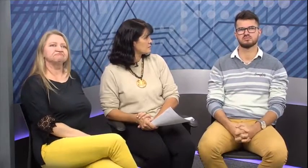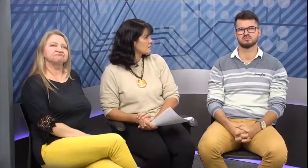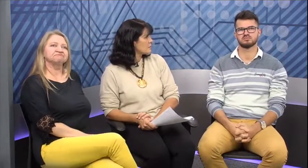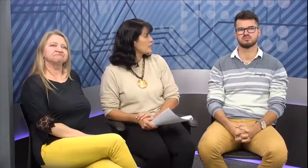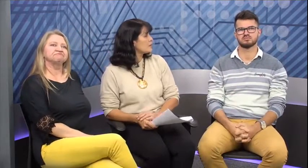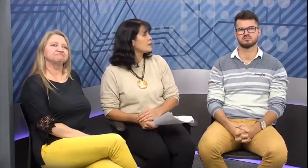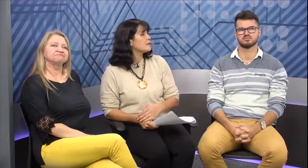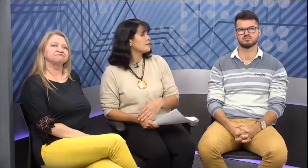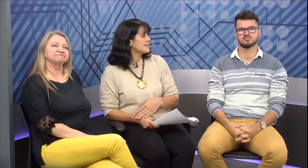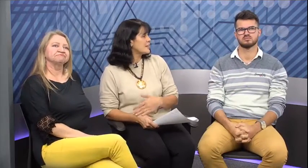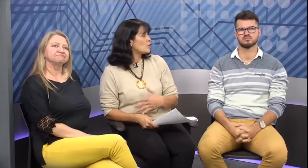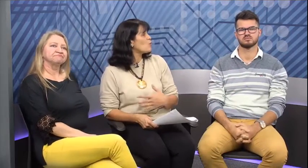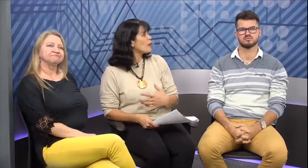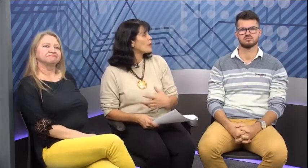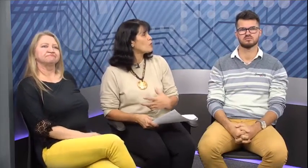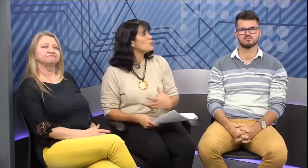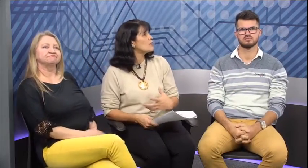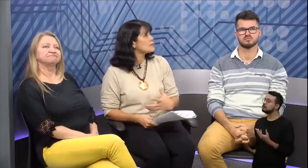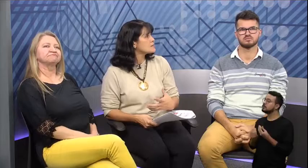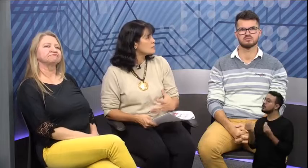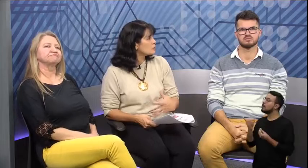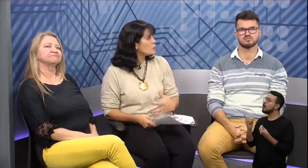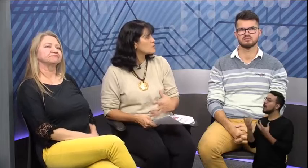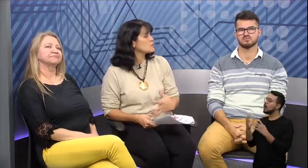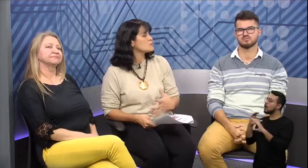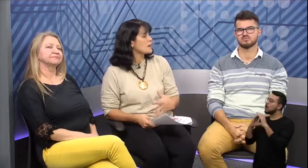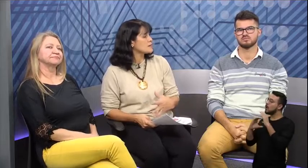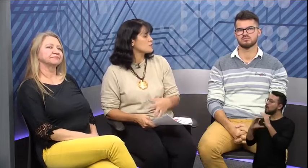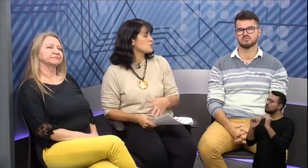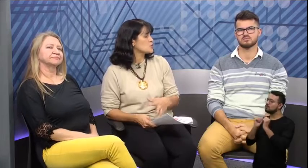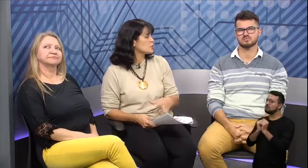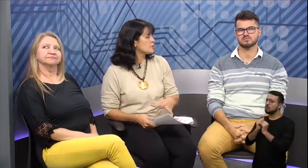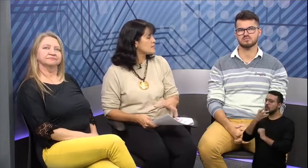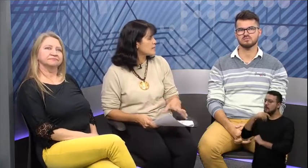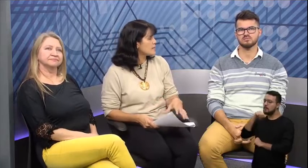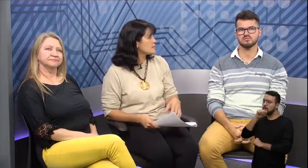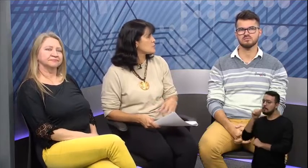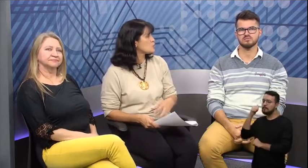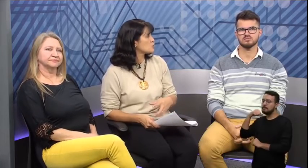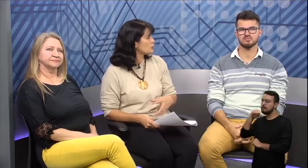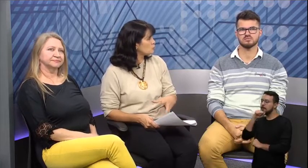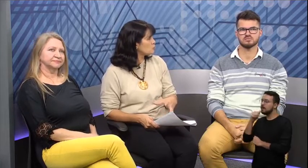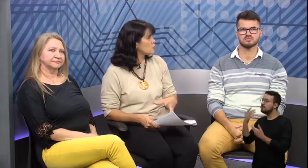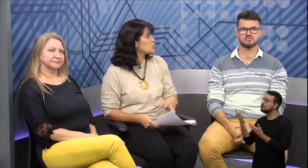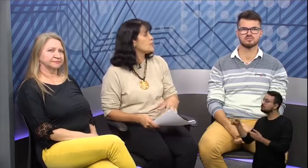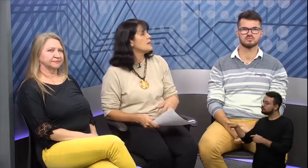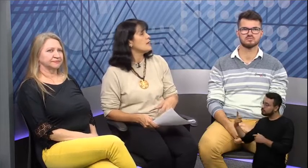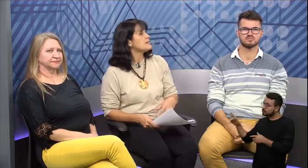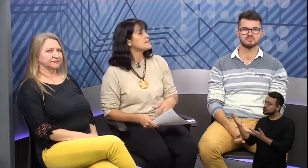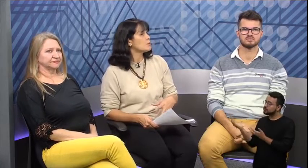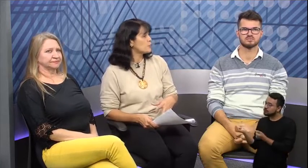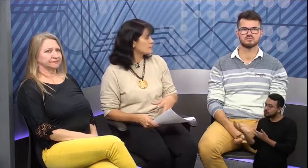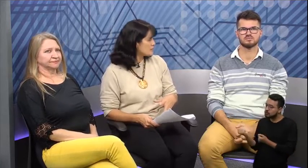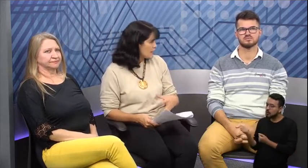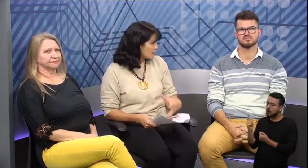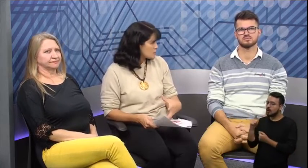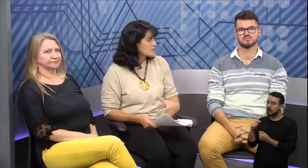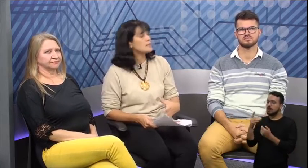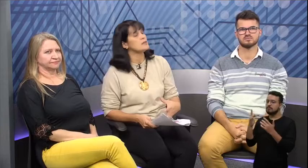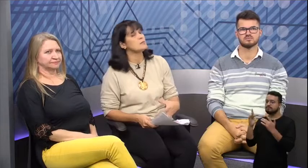Eu sou o único surdo. E como era a comunicação com os seus pais durante a sua adolescência, a sua juventude? Eles são proficientes na Libras?